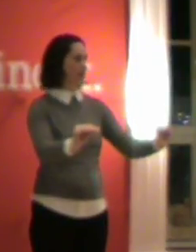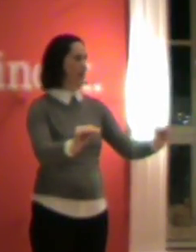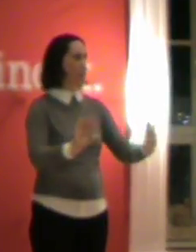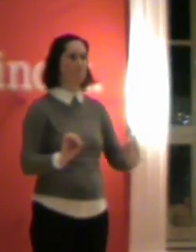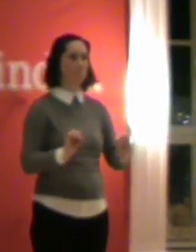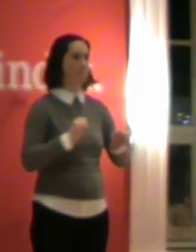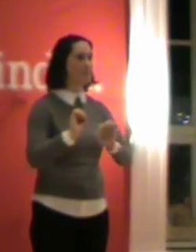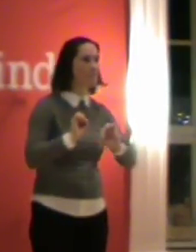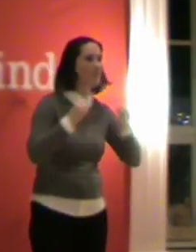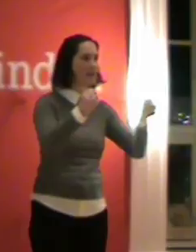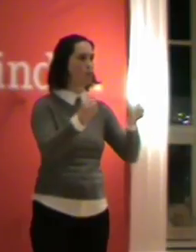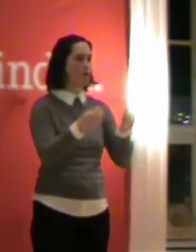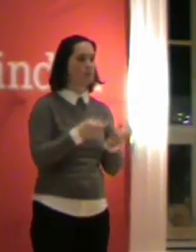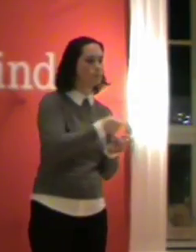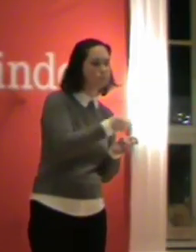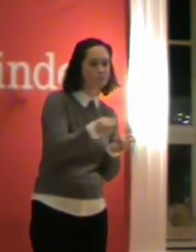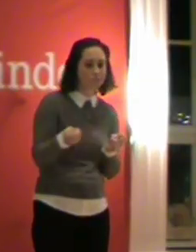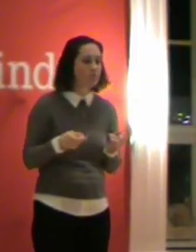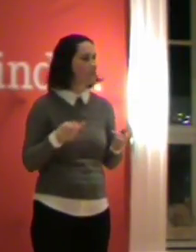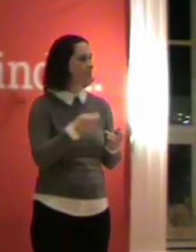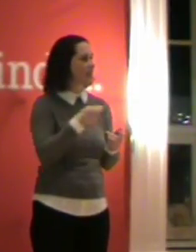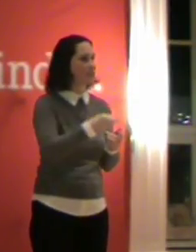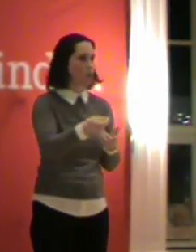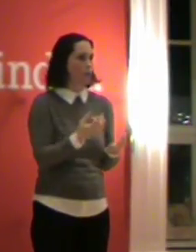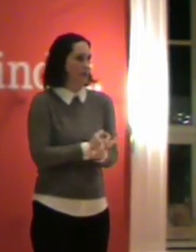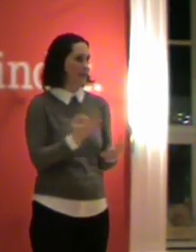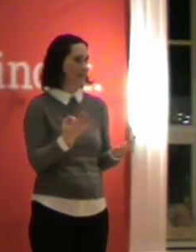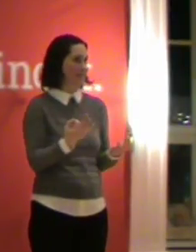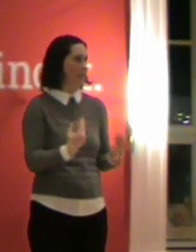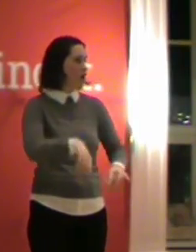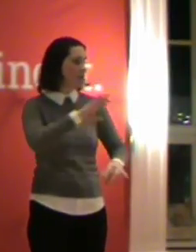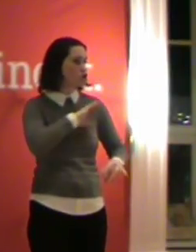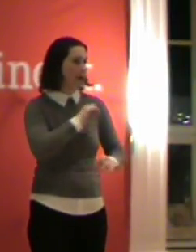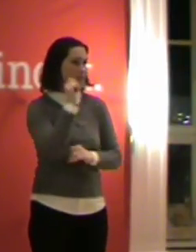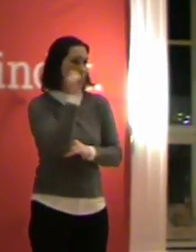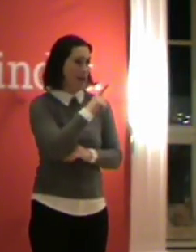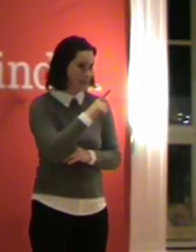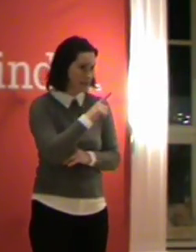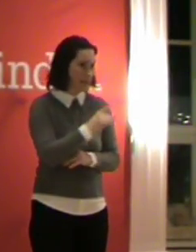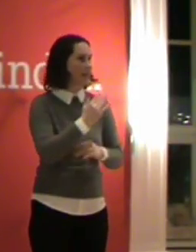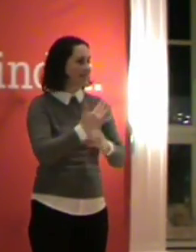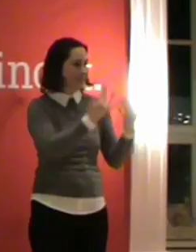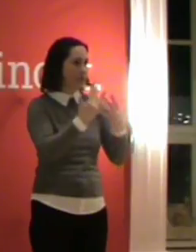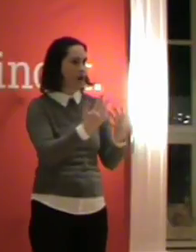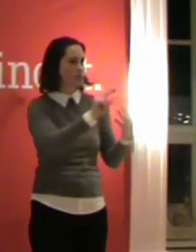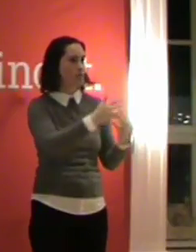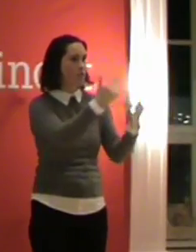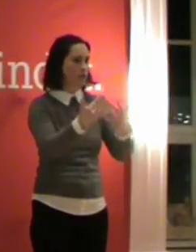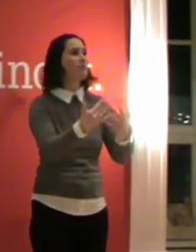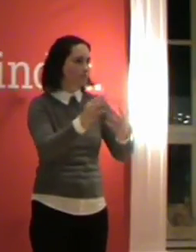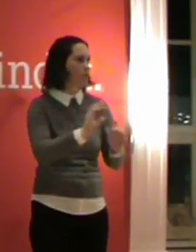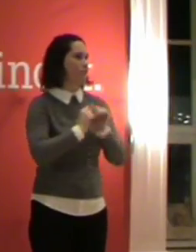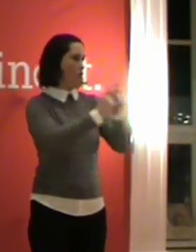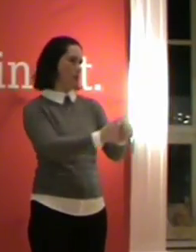mehr und das ist höchst problematisch, weil wir heute Chancen verspielen, die in 10, 12 Jahren uns auf die Füße fallen wollen. Und wenn ich den